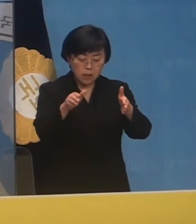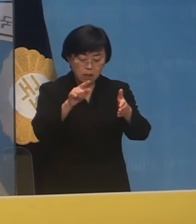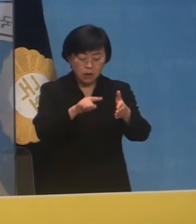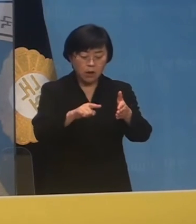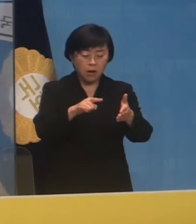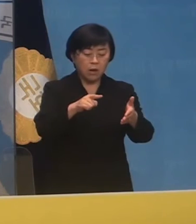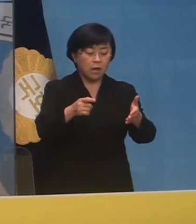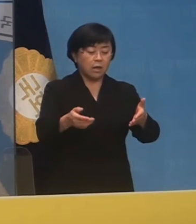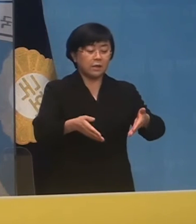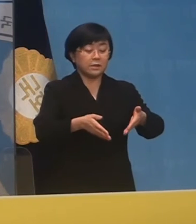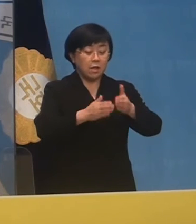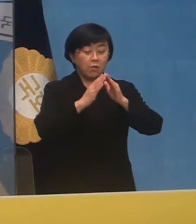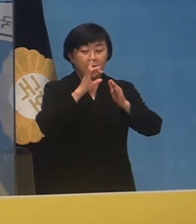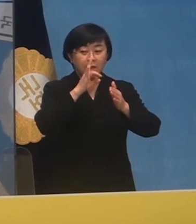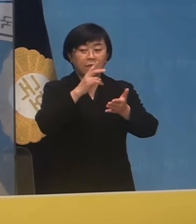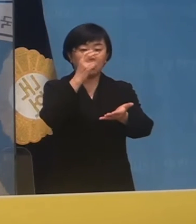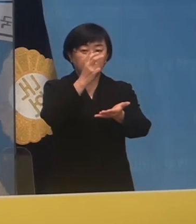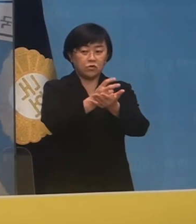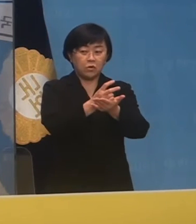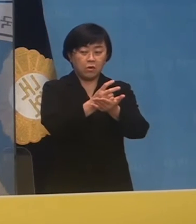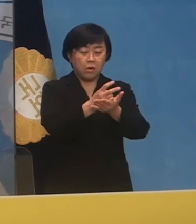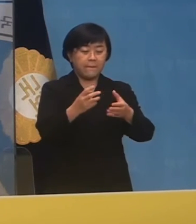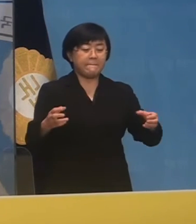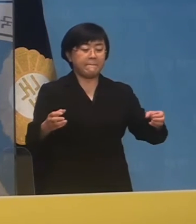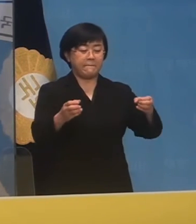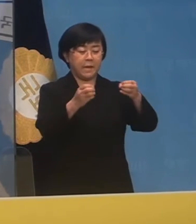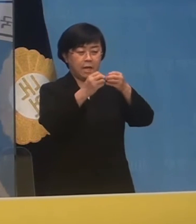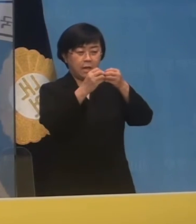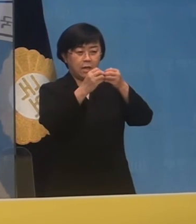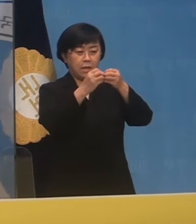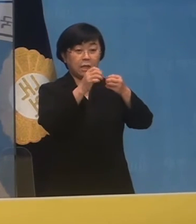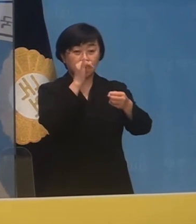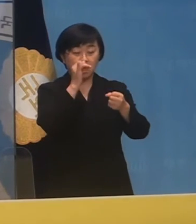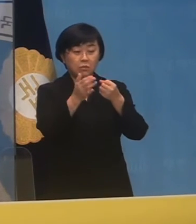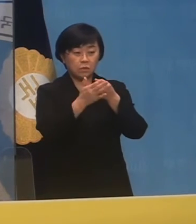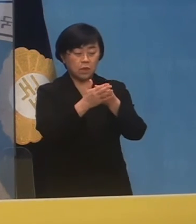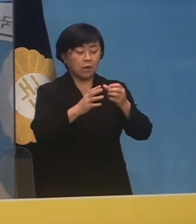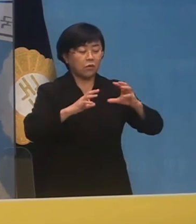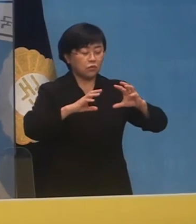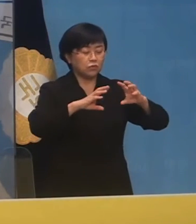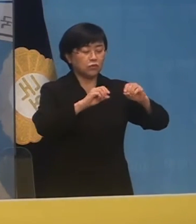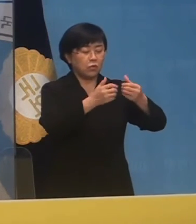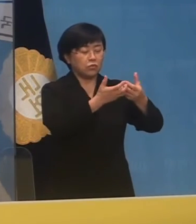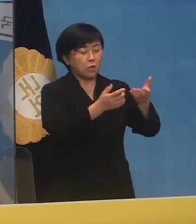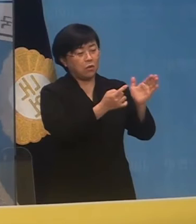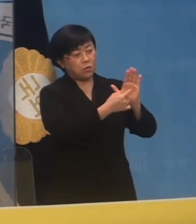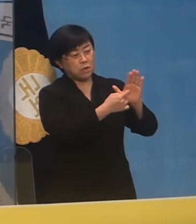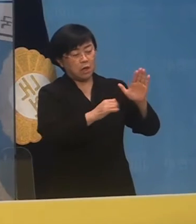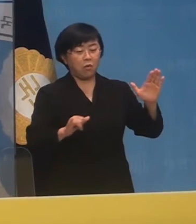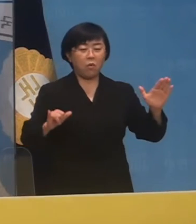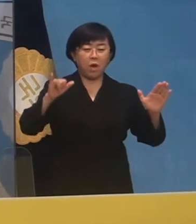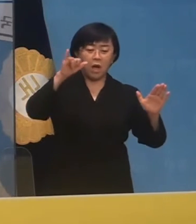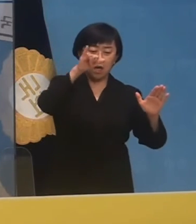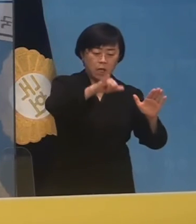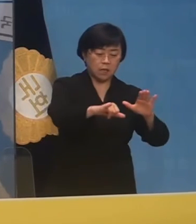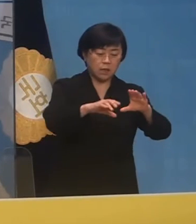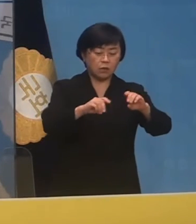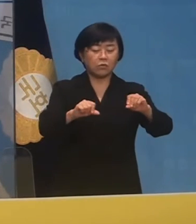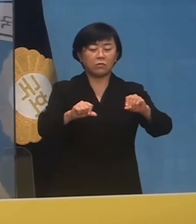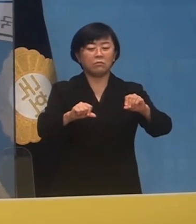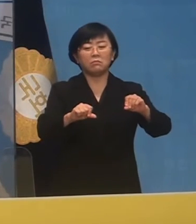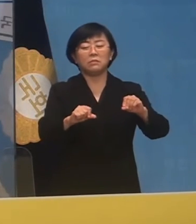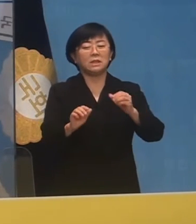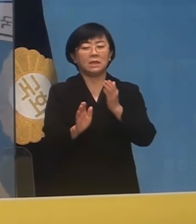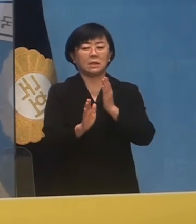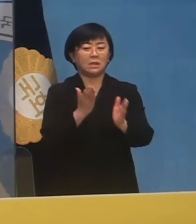않아야 한다라는 규정과 정면으로 위배되는 상황으로 국토부가 고시한 공항의 입지로 타당하지 않습니다.